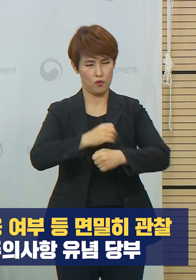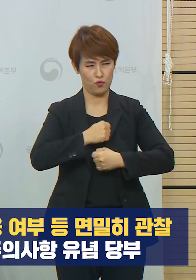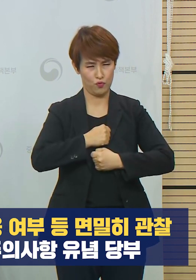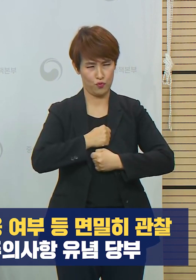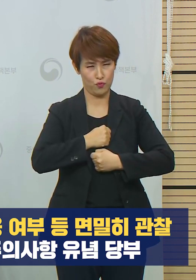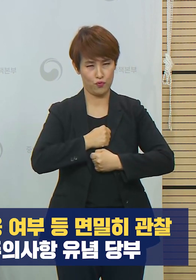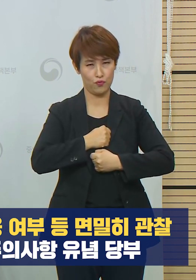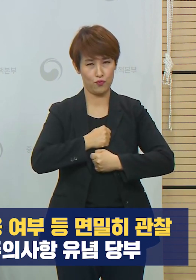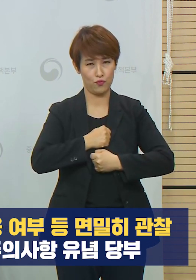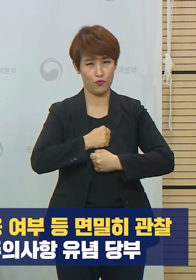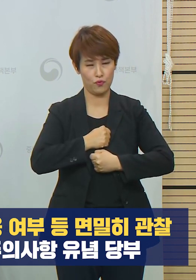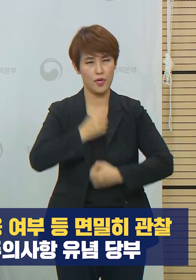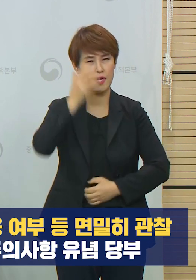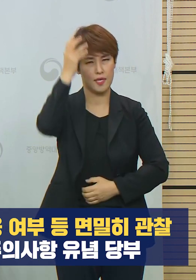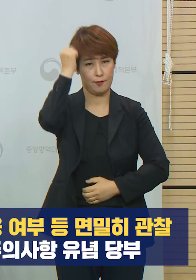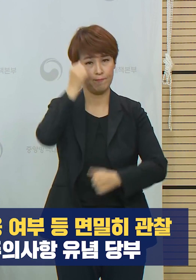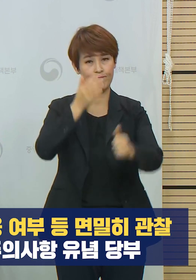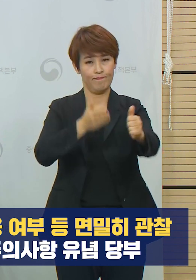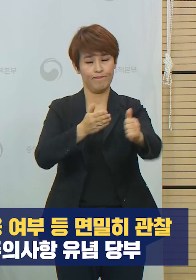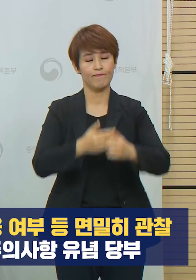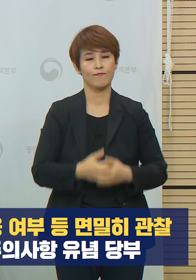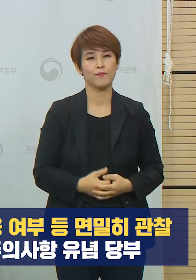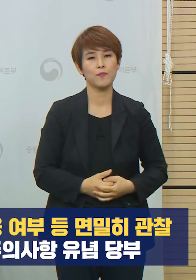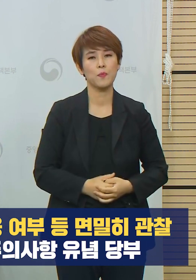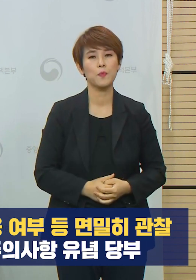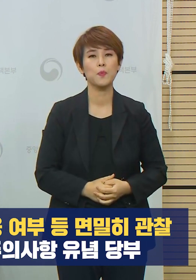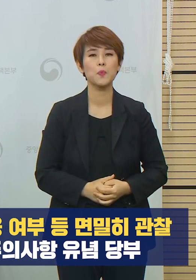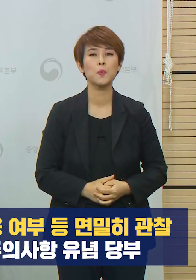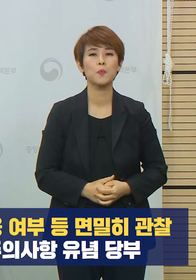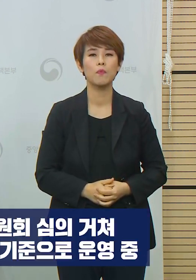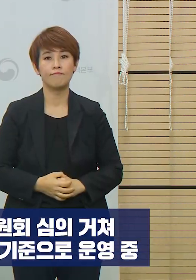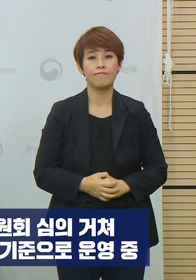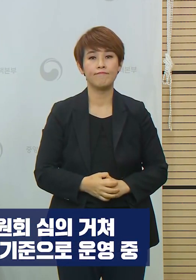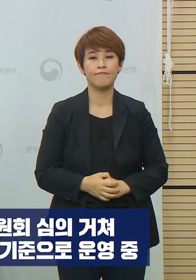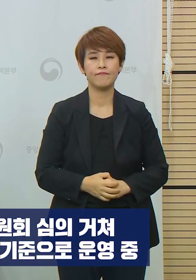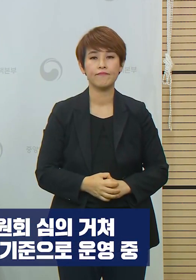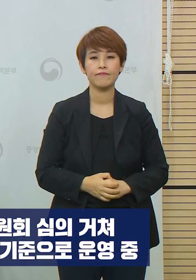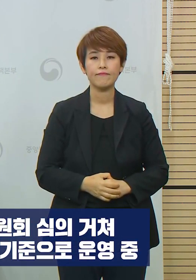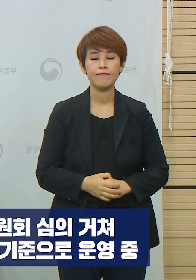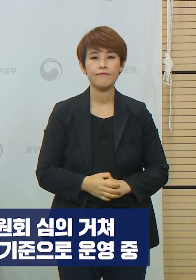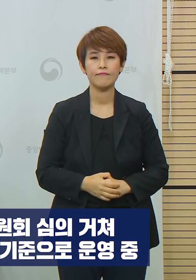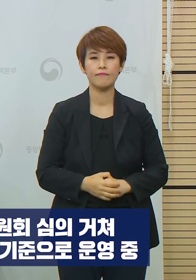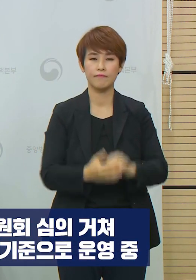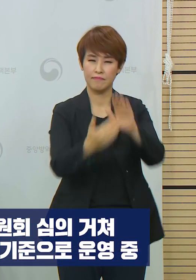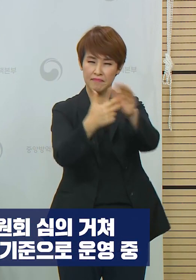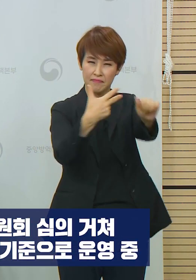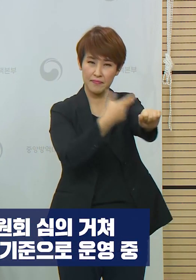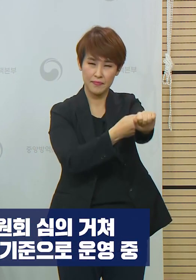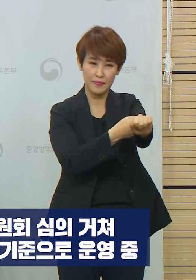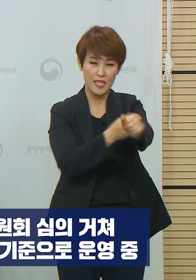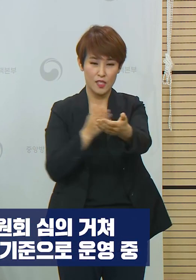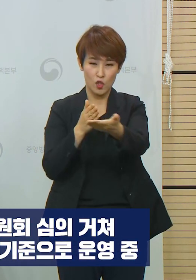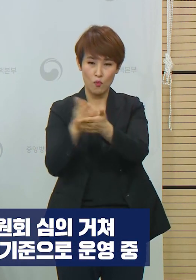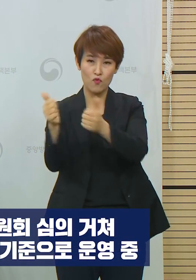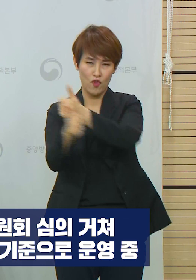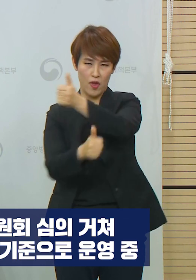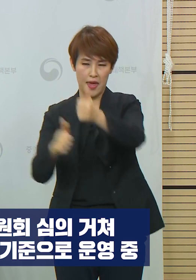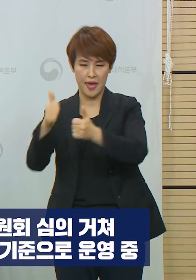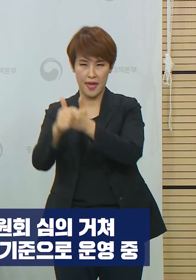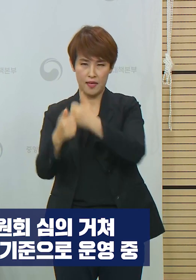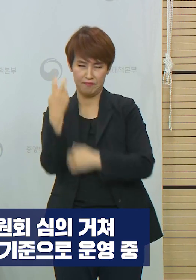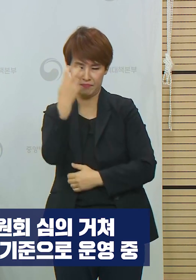주의사항을 유념해 주실 것을 당부를 드리겠습니다. 현재 저희가 예방접종 전문위원회 심의를